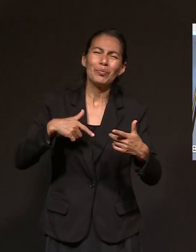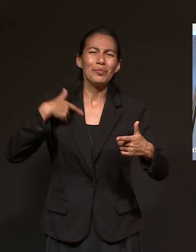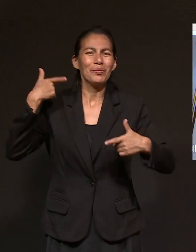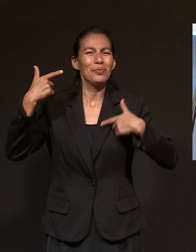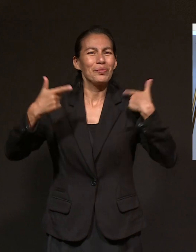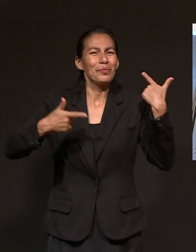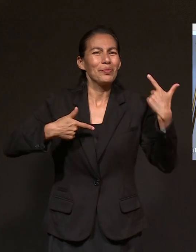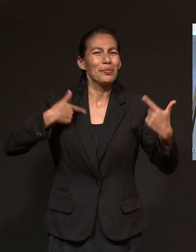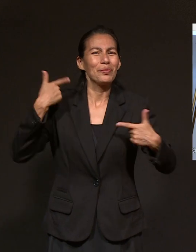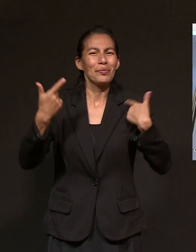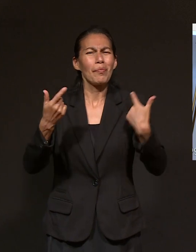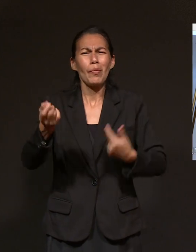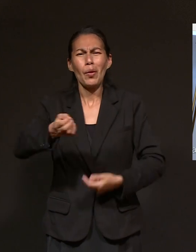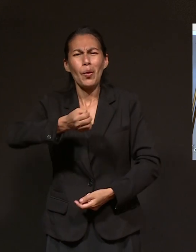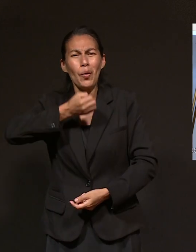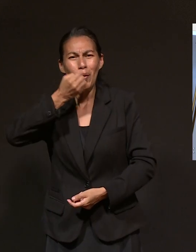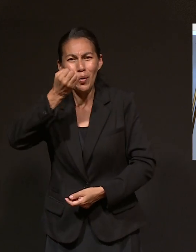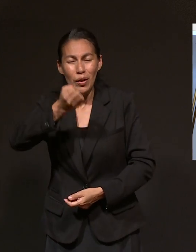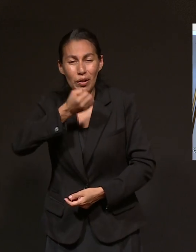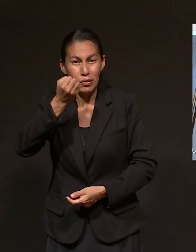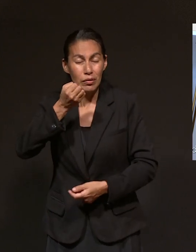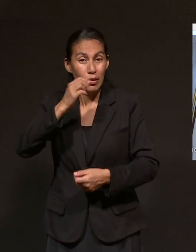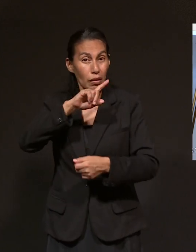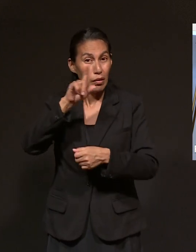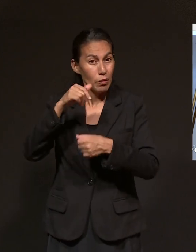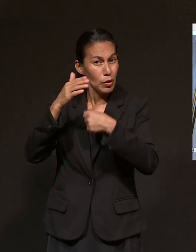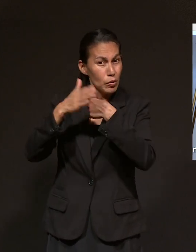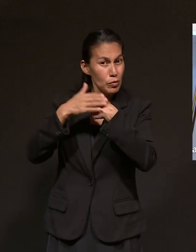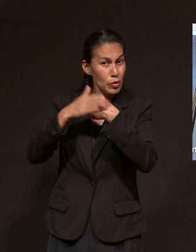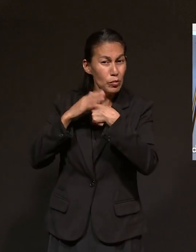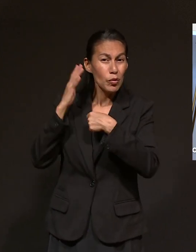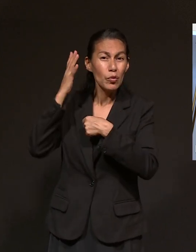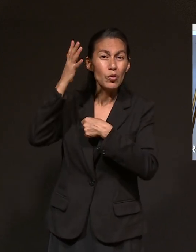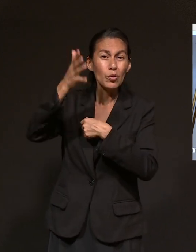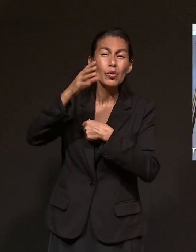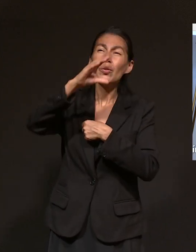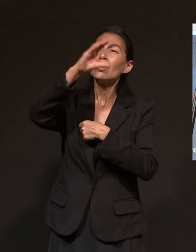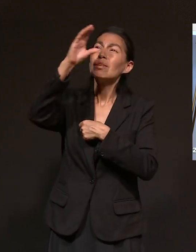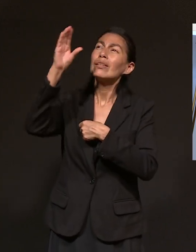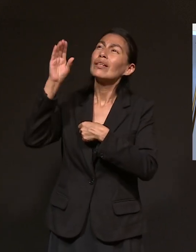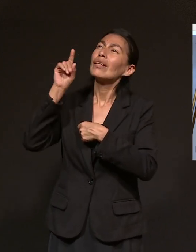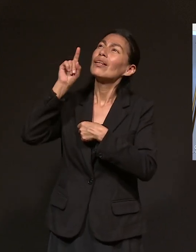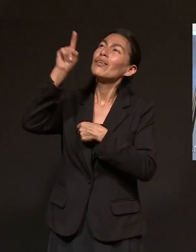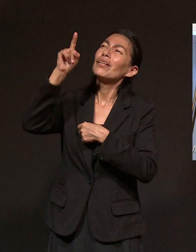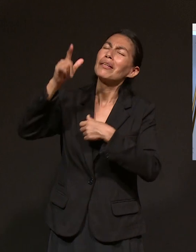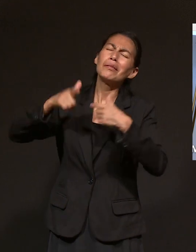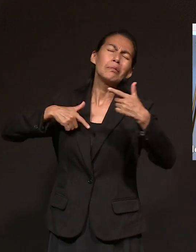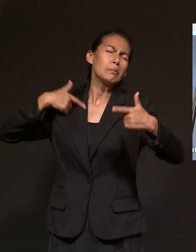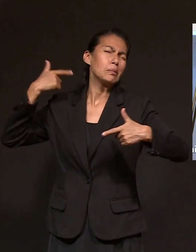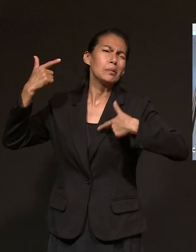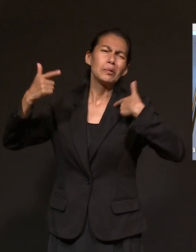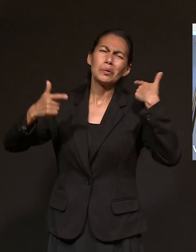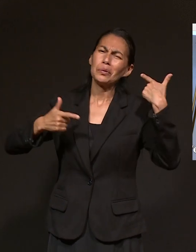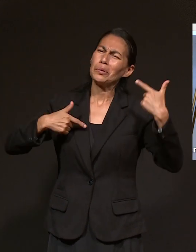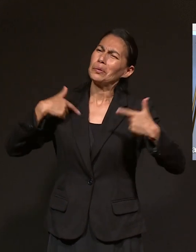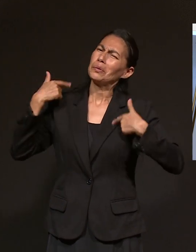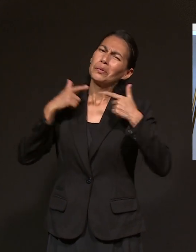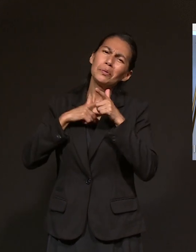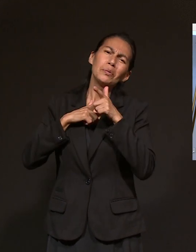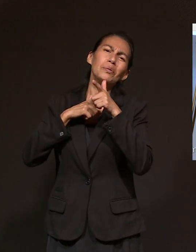Comunión Con Dios En oración Para que cuando Ya estemos En el cielo Continuemos